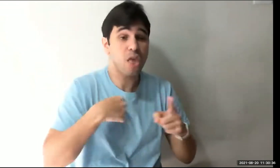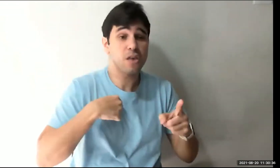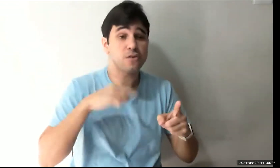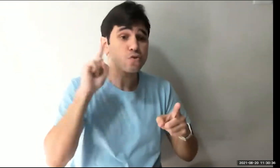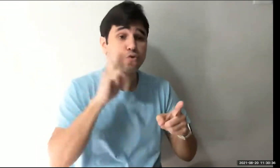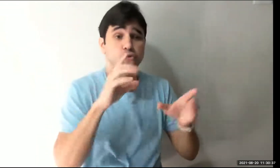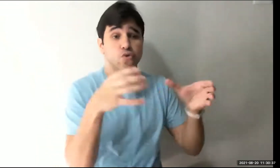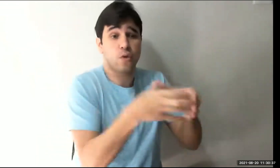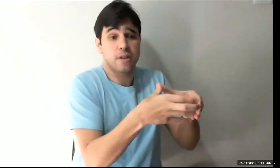Janeiro,